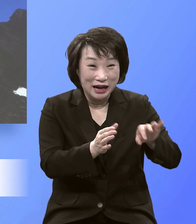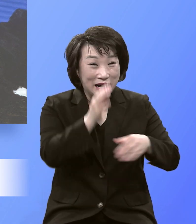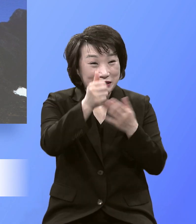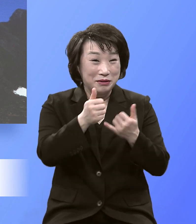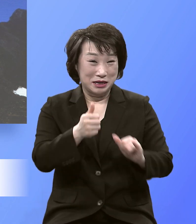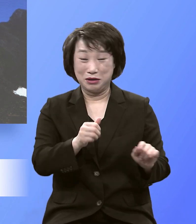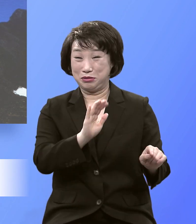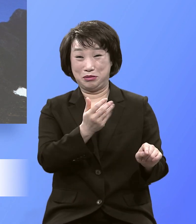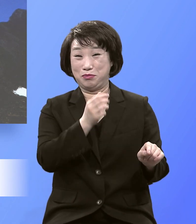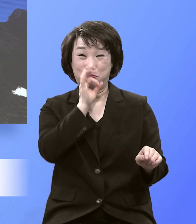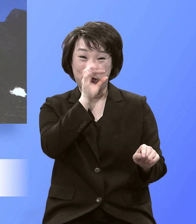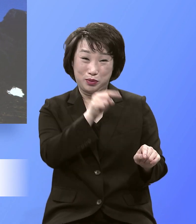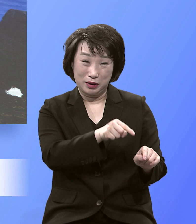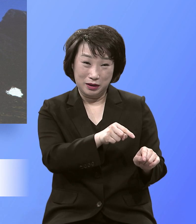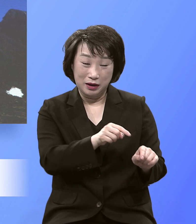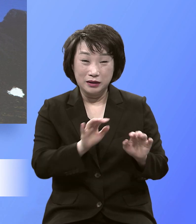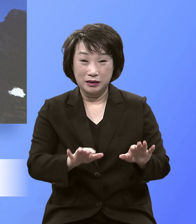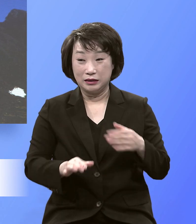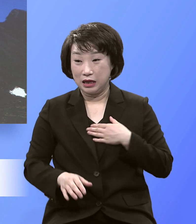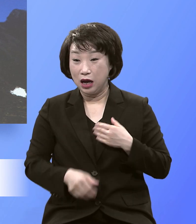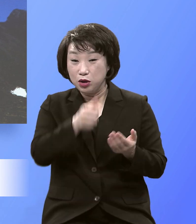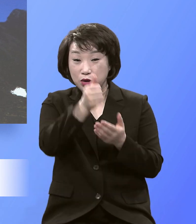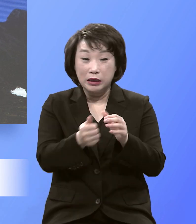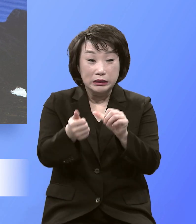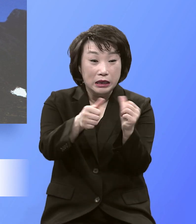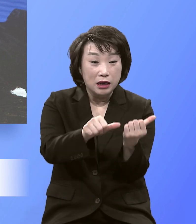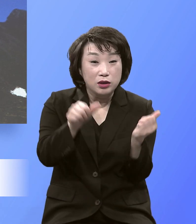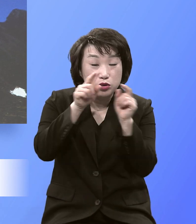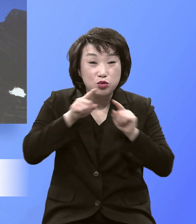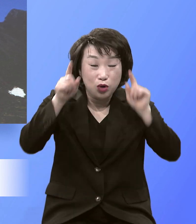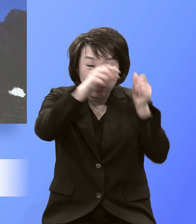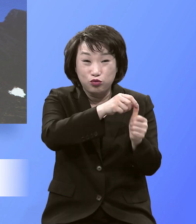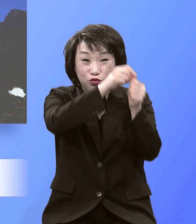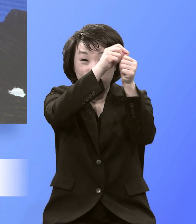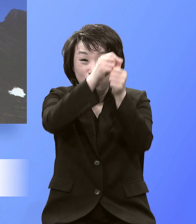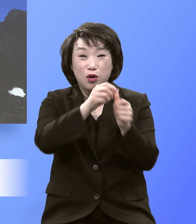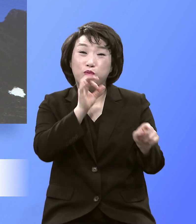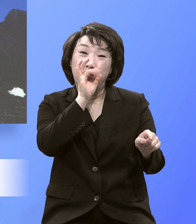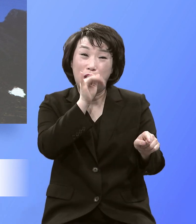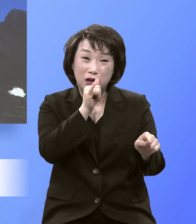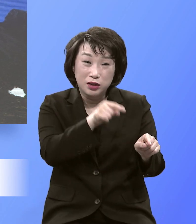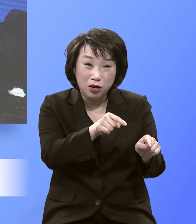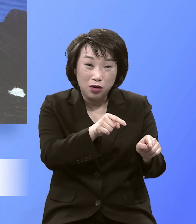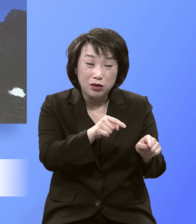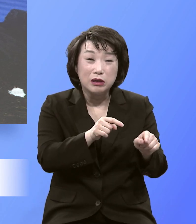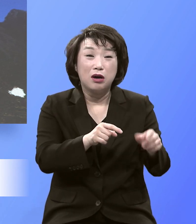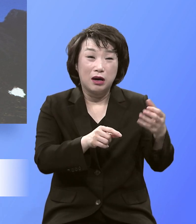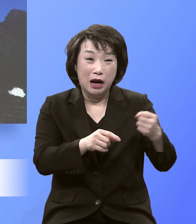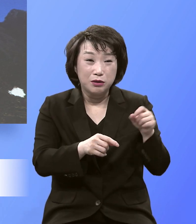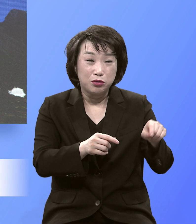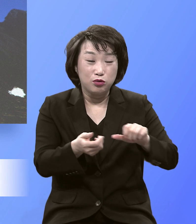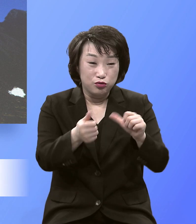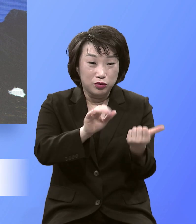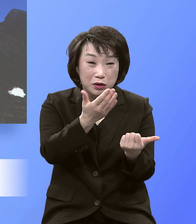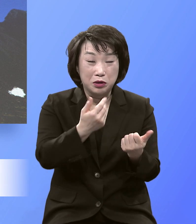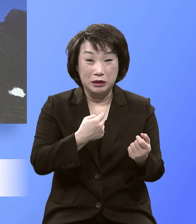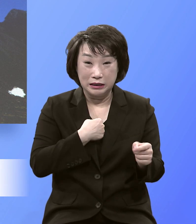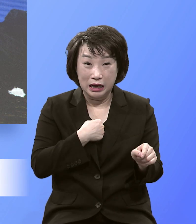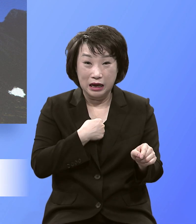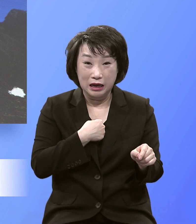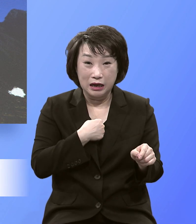될 수 없다. 죄와 사망과 지옥에서 구원받을 수 없어. 그것으로 죽게 된